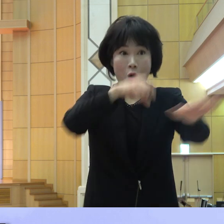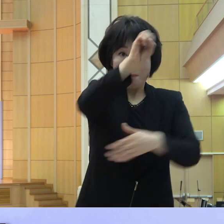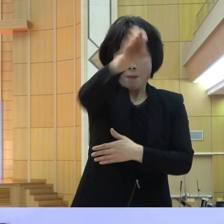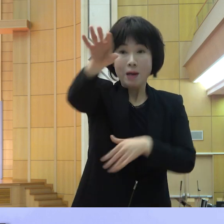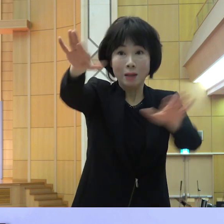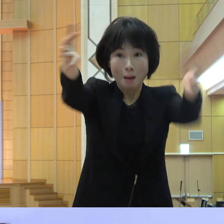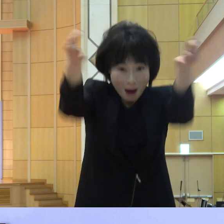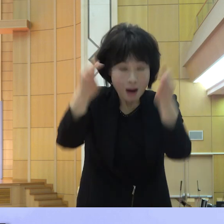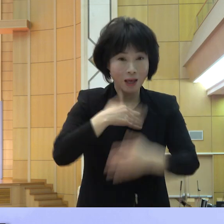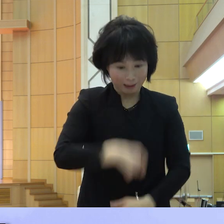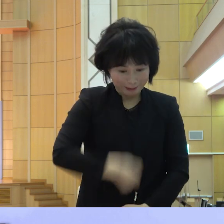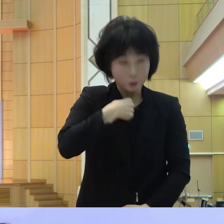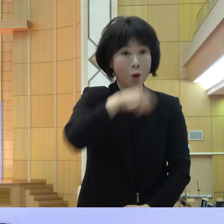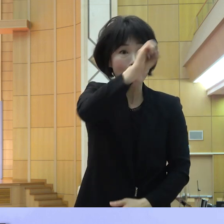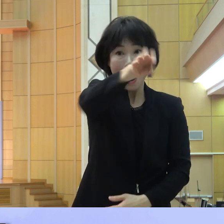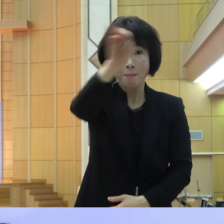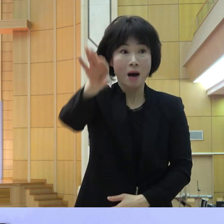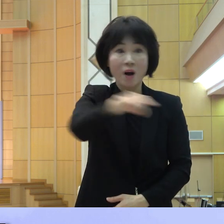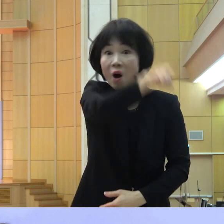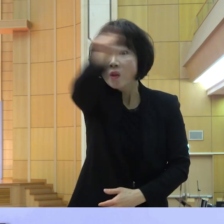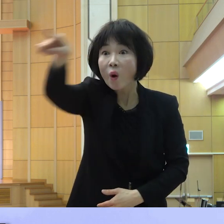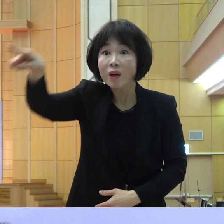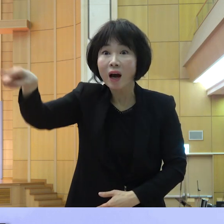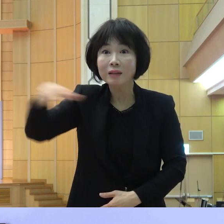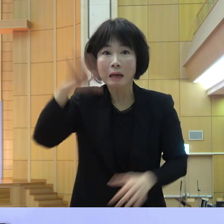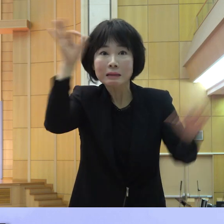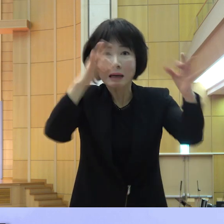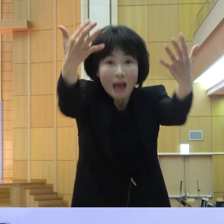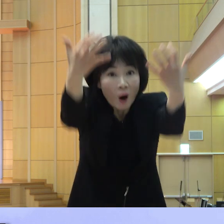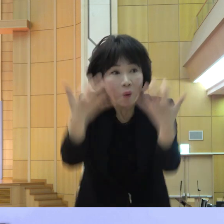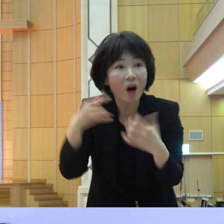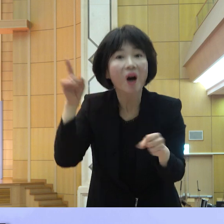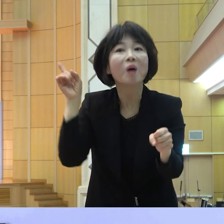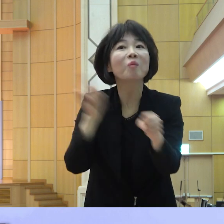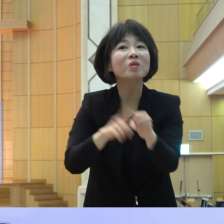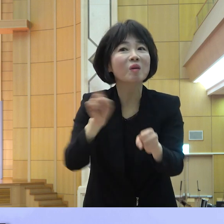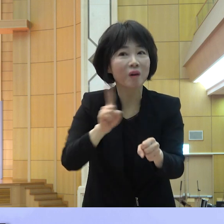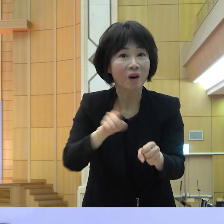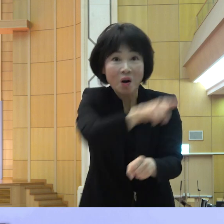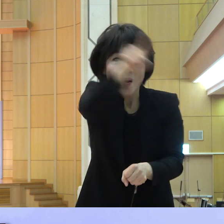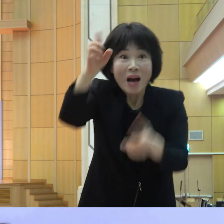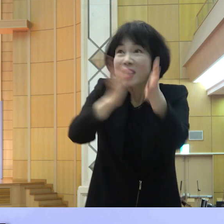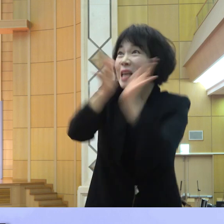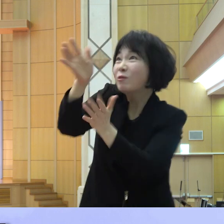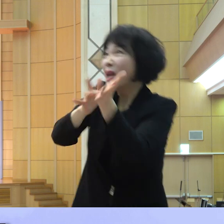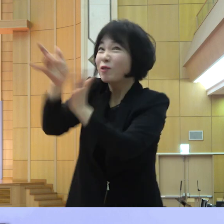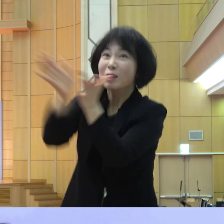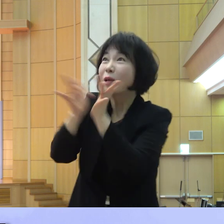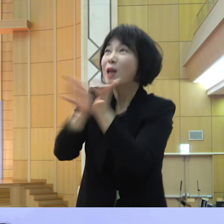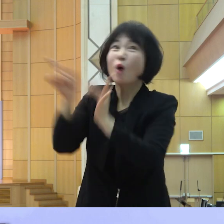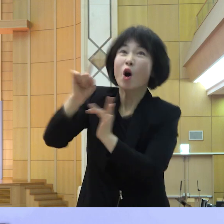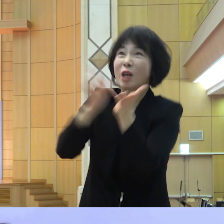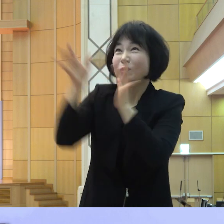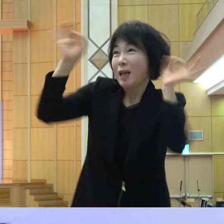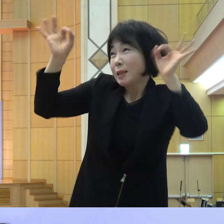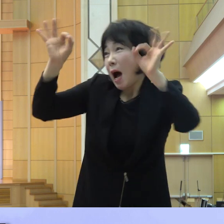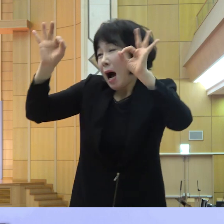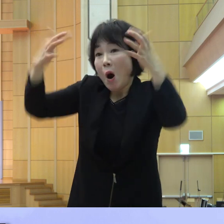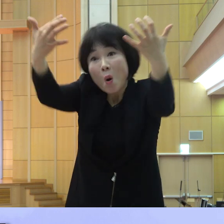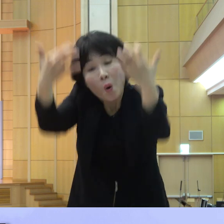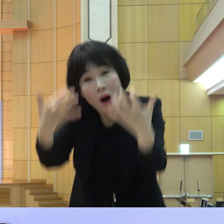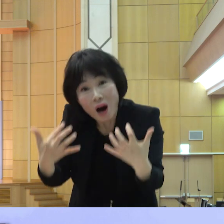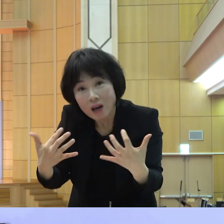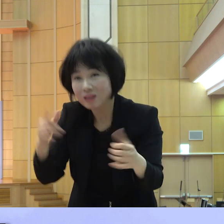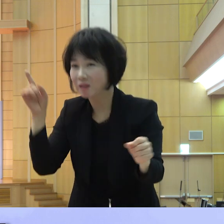진실로 너희에게 말하는데 너희가 나를 찾는 것은 예수님을 막 찾아다니고 예수님을 따르고 이렇게 하는